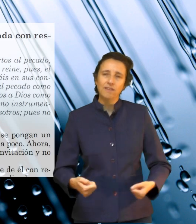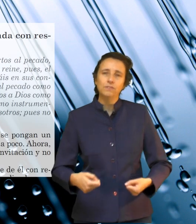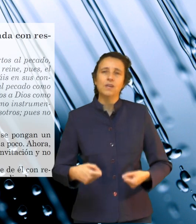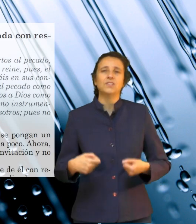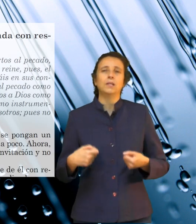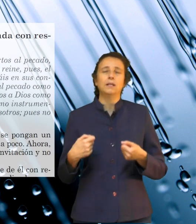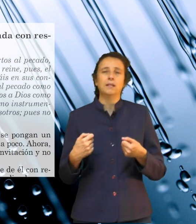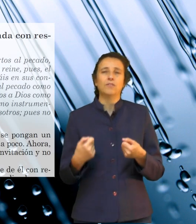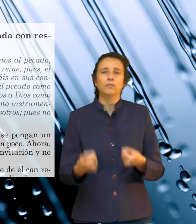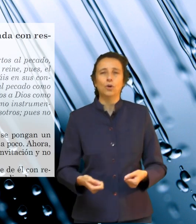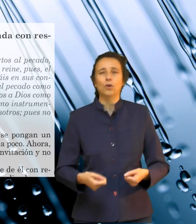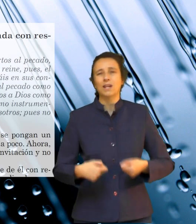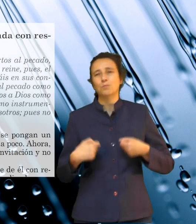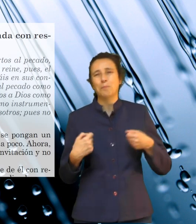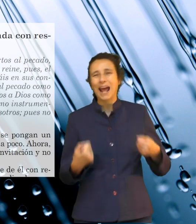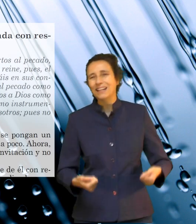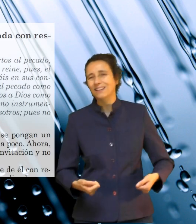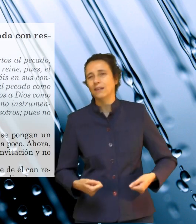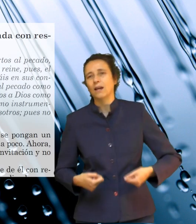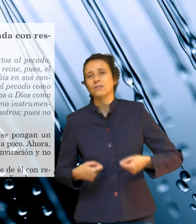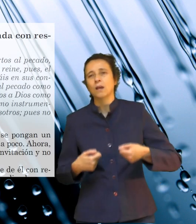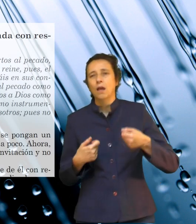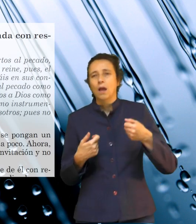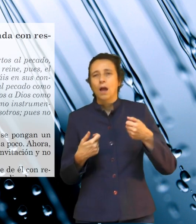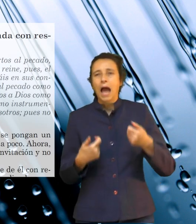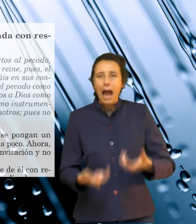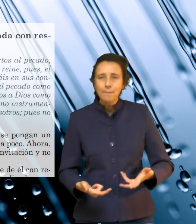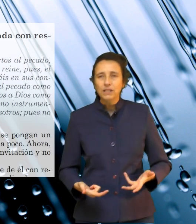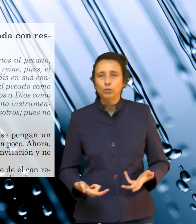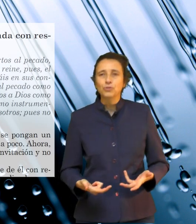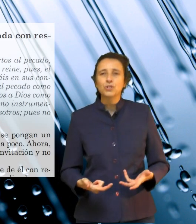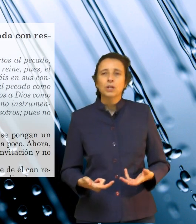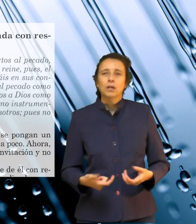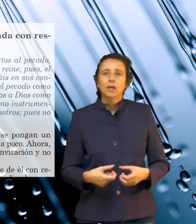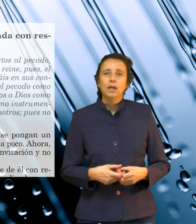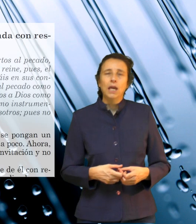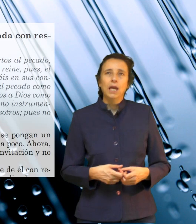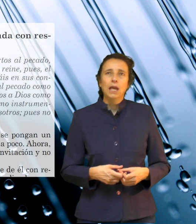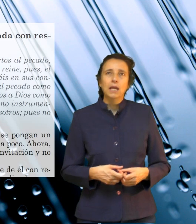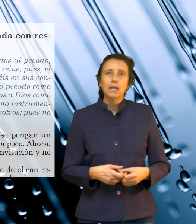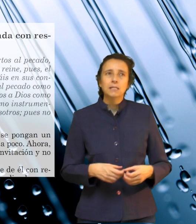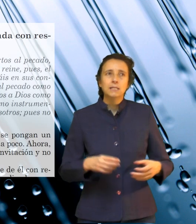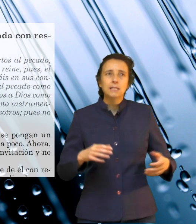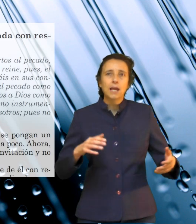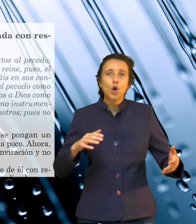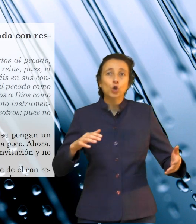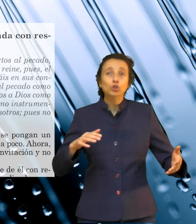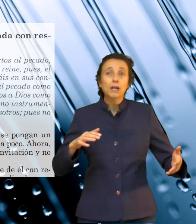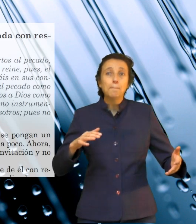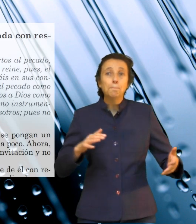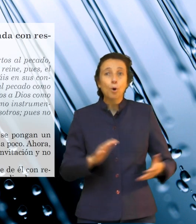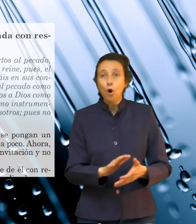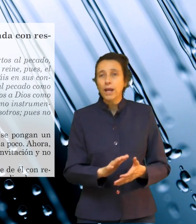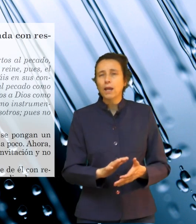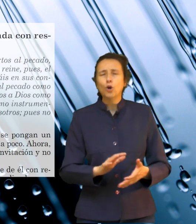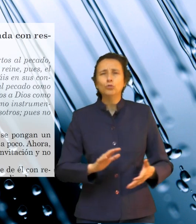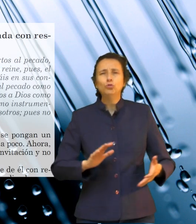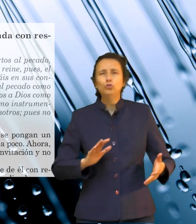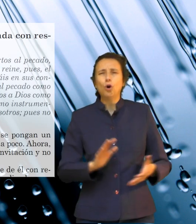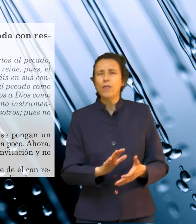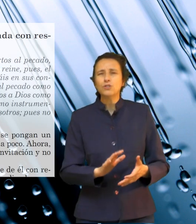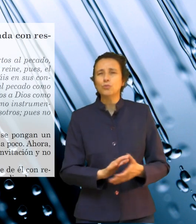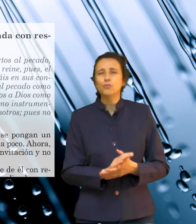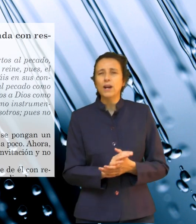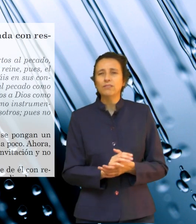nuestras tendencias, inclinaciones, prácticas, hábitos, se contrapone